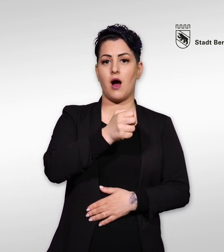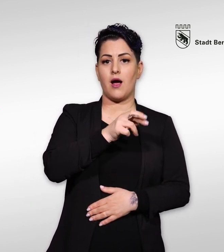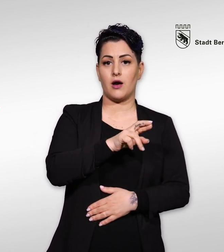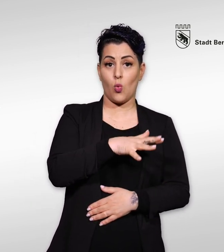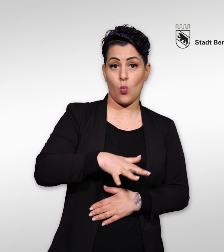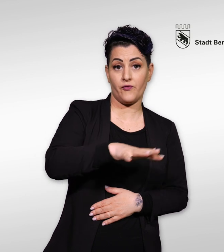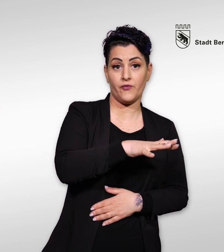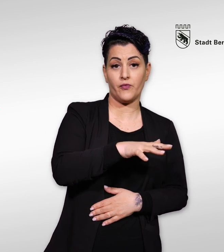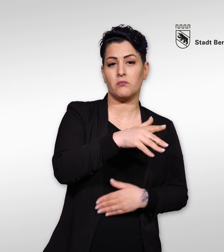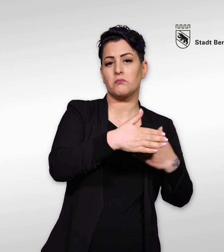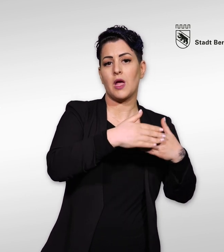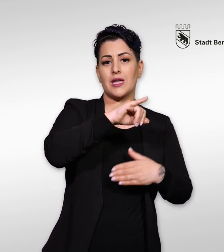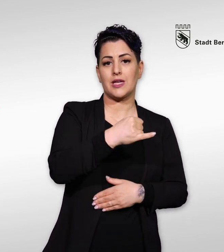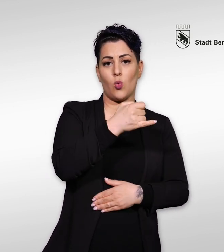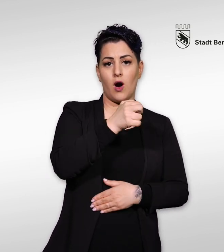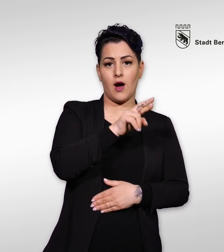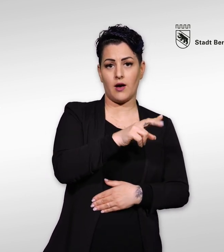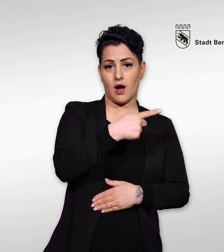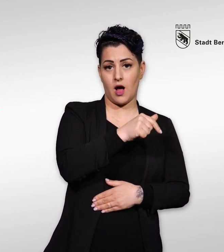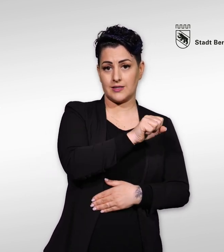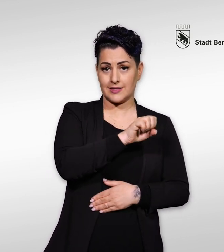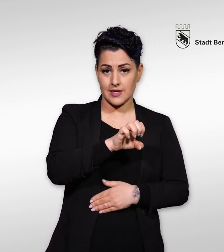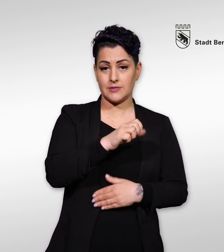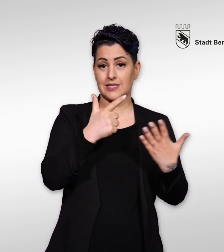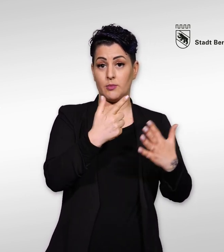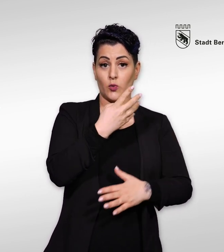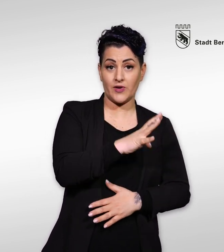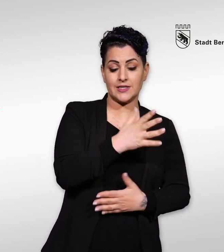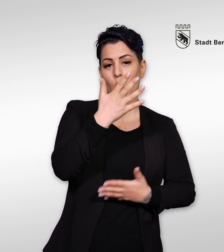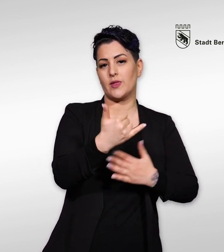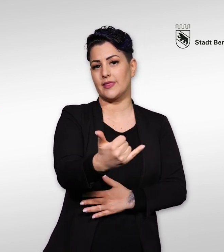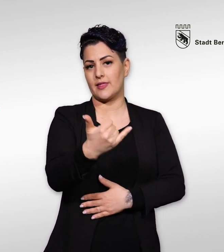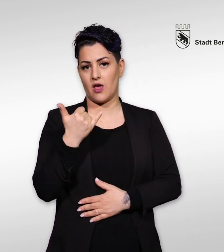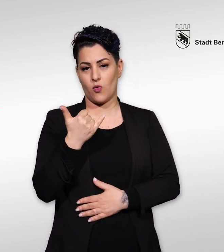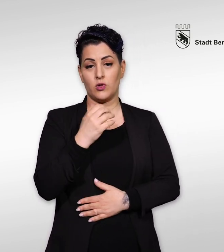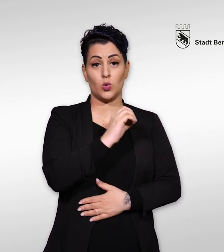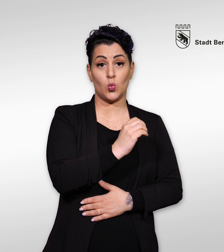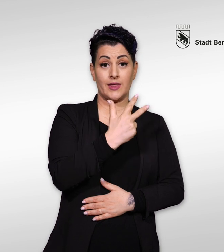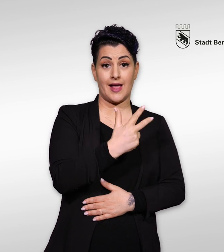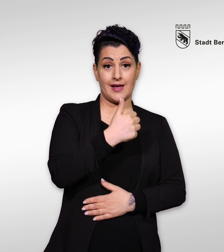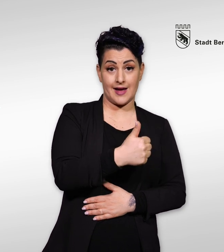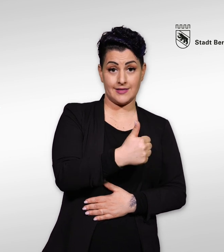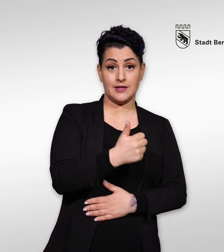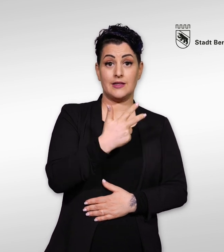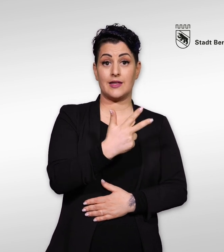Sie finden uns im Erlacher Hof an der Junkerngasse 47, erreichen uns unter 031